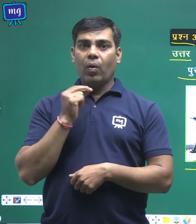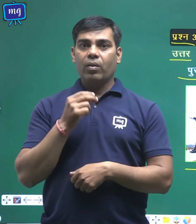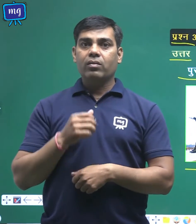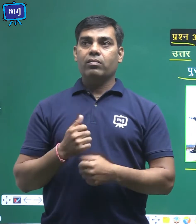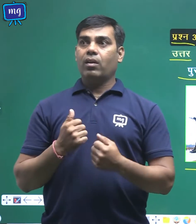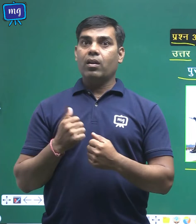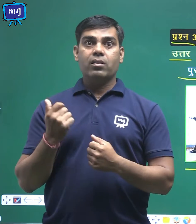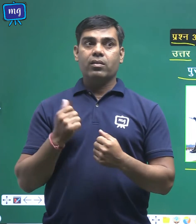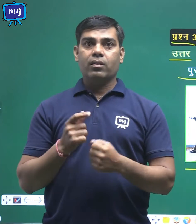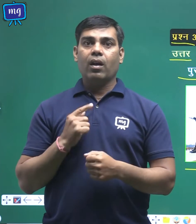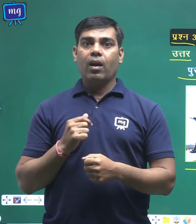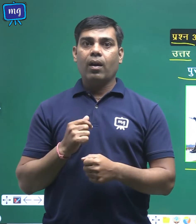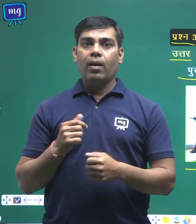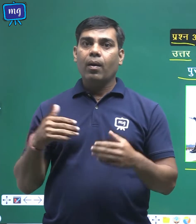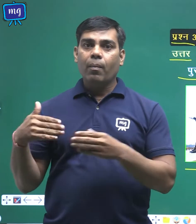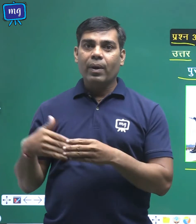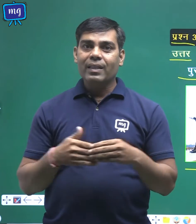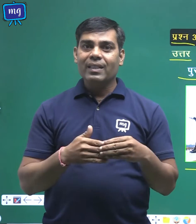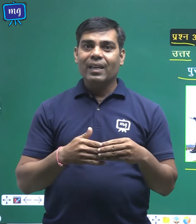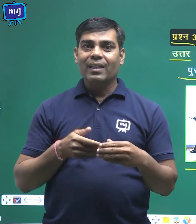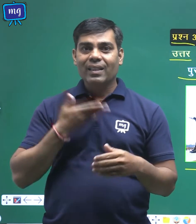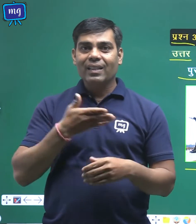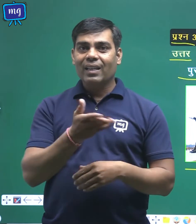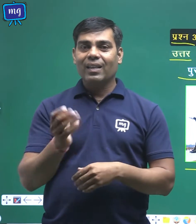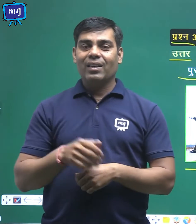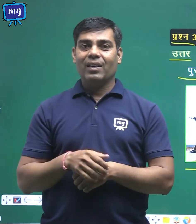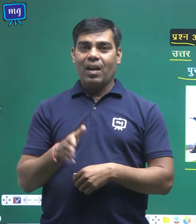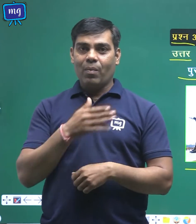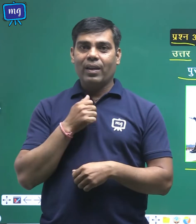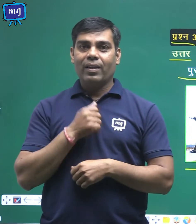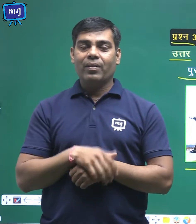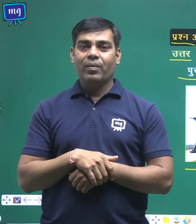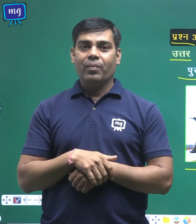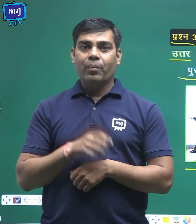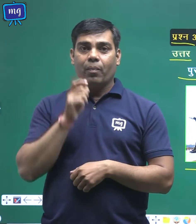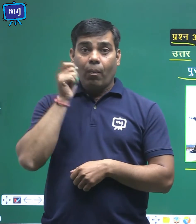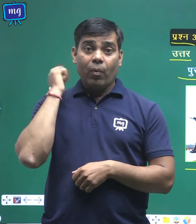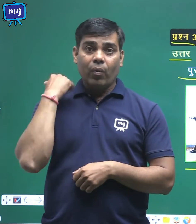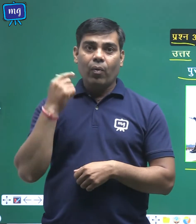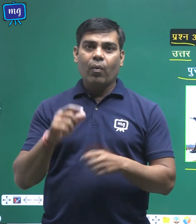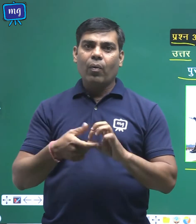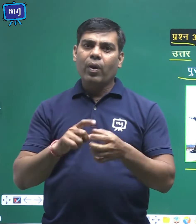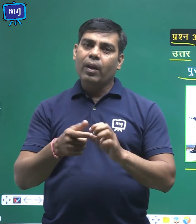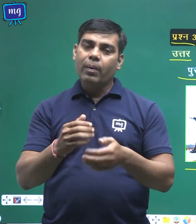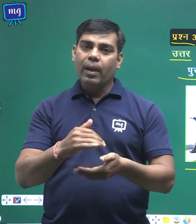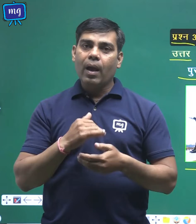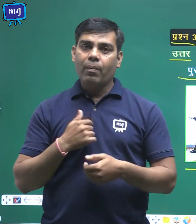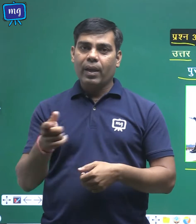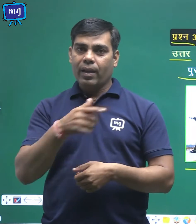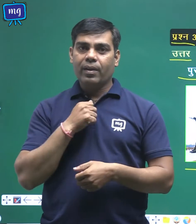का परिचय देती है। हमारे पुरखों ने भी